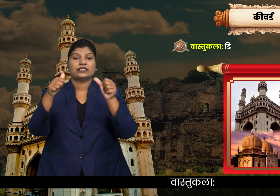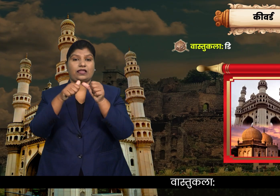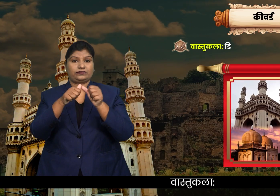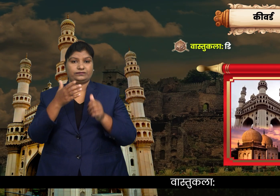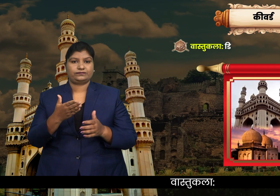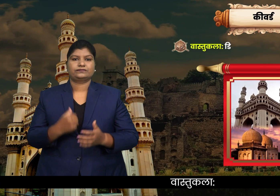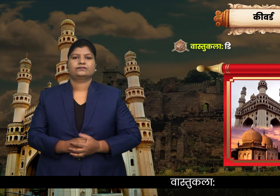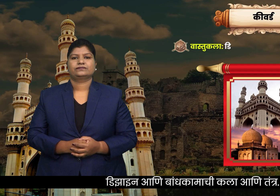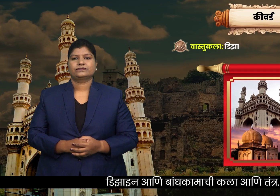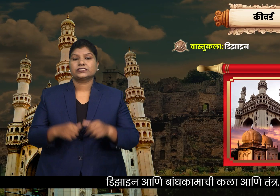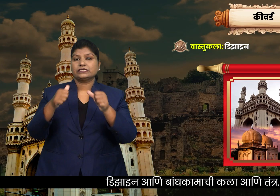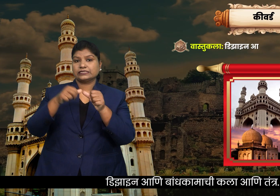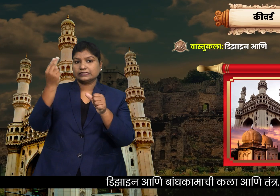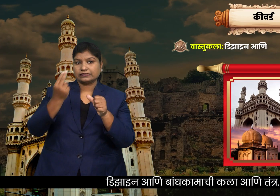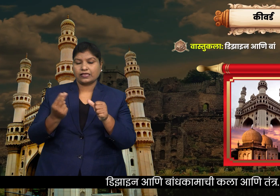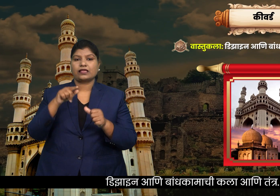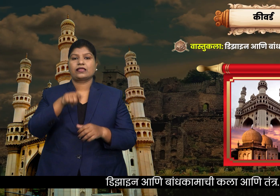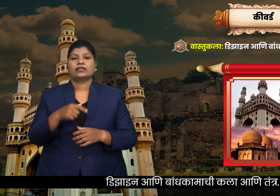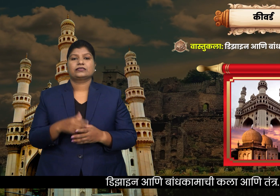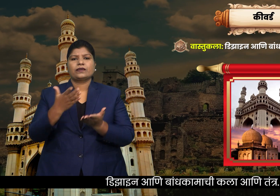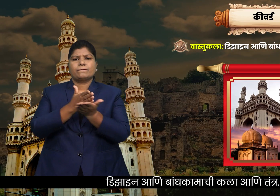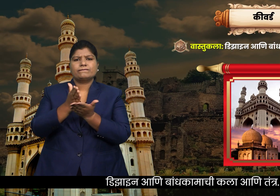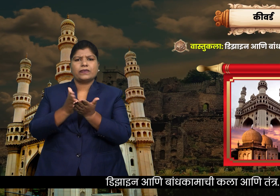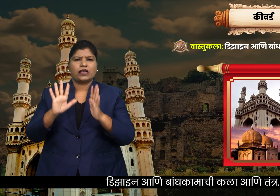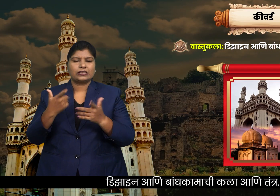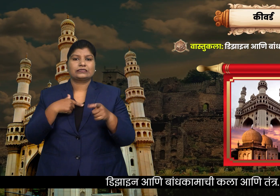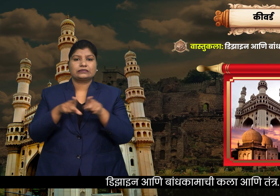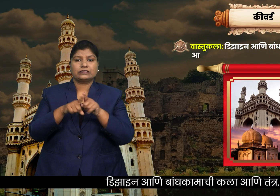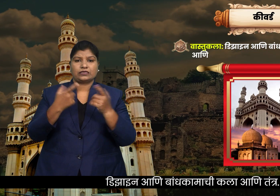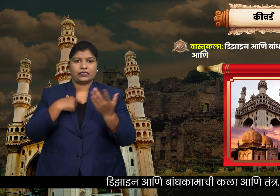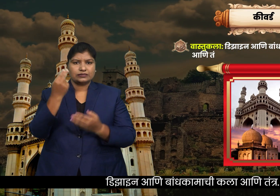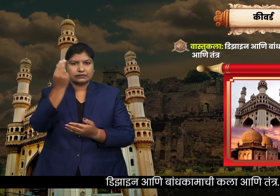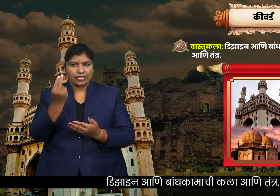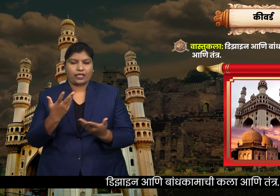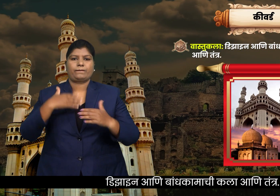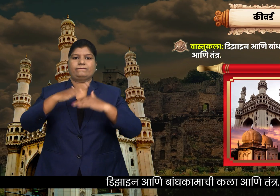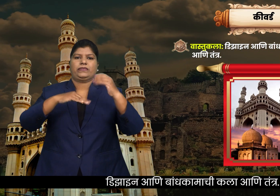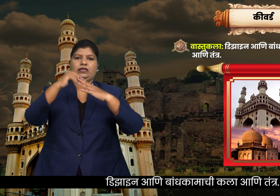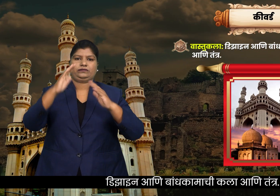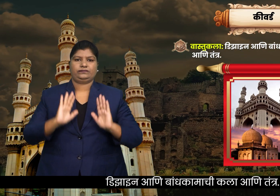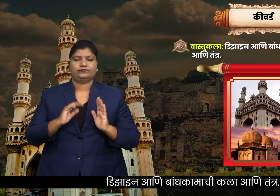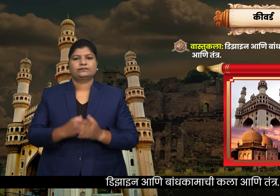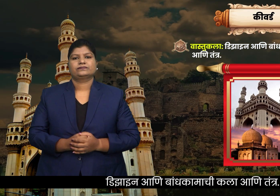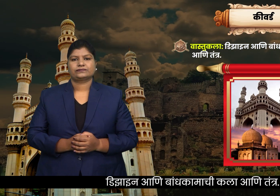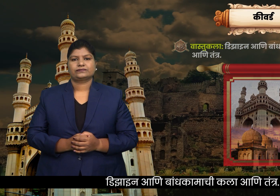वास्तुकला, डिझाईन आणि बांधकामाची कला आणि तंत्र.